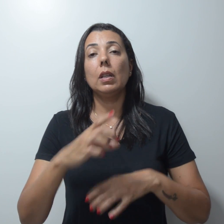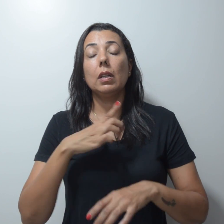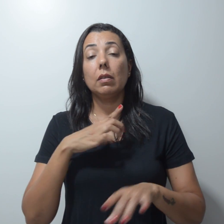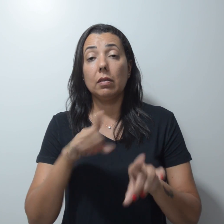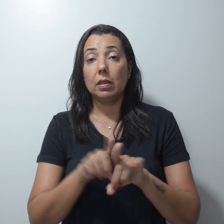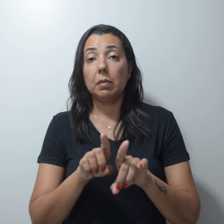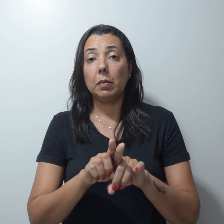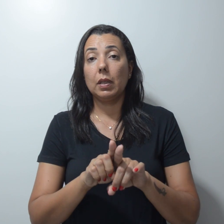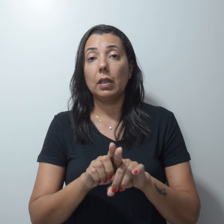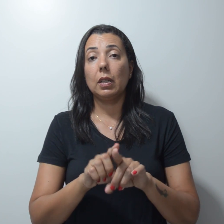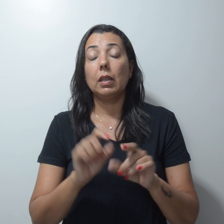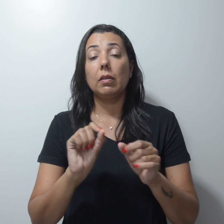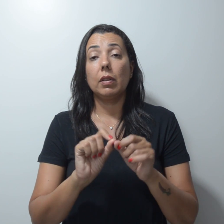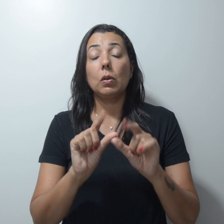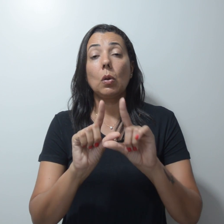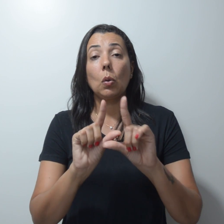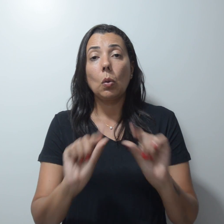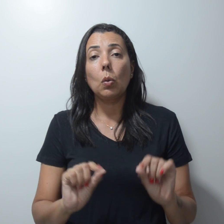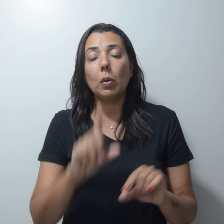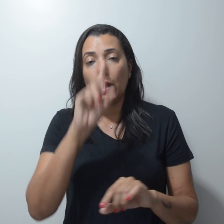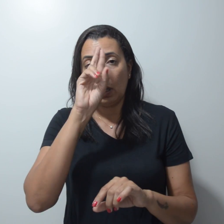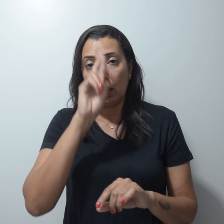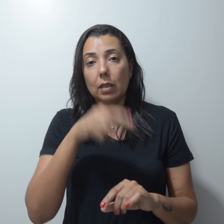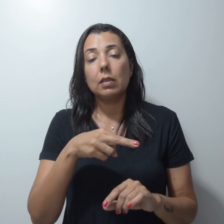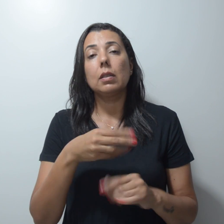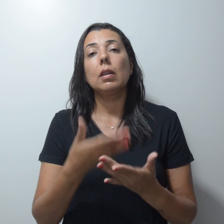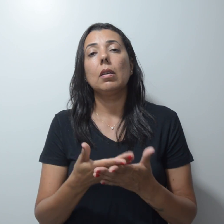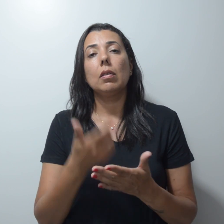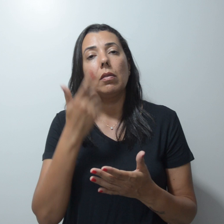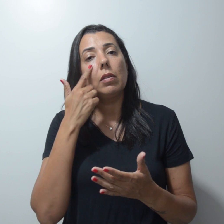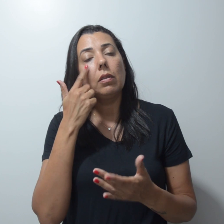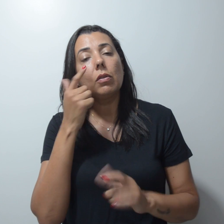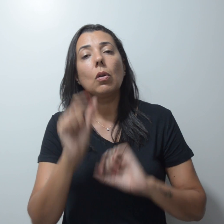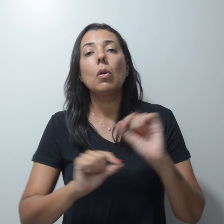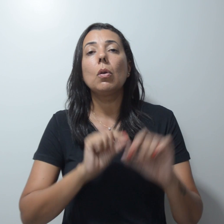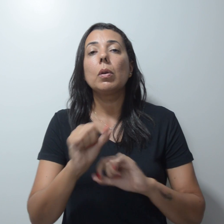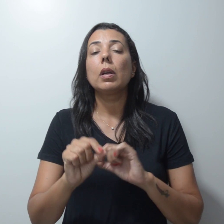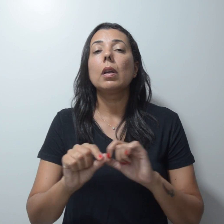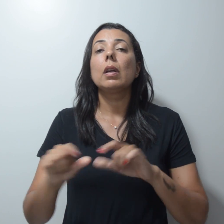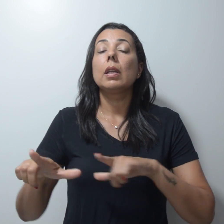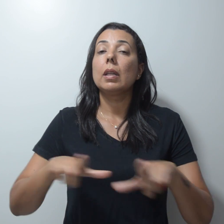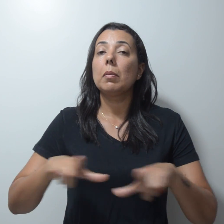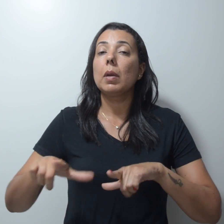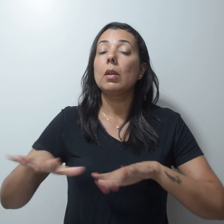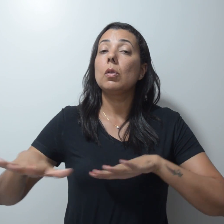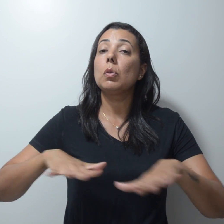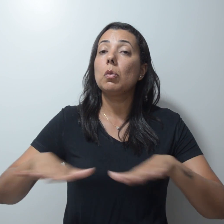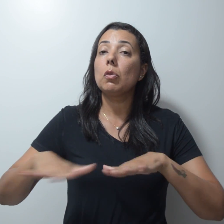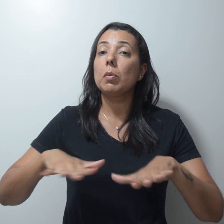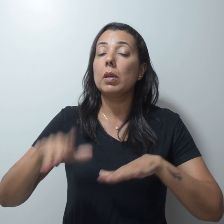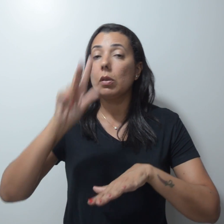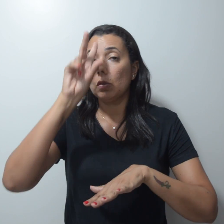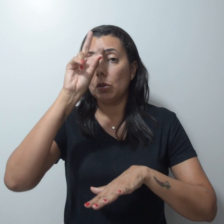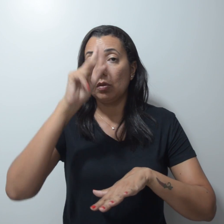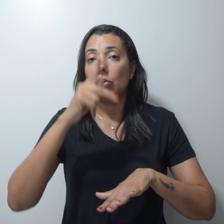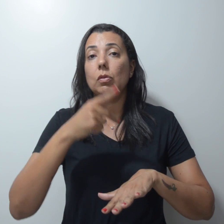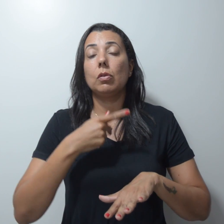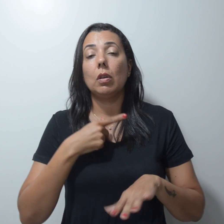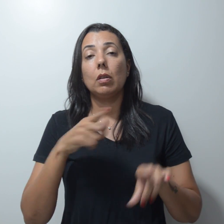e obscurecimento da razão verificou-se em ações de movimentos individuais e